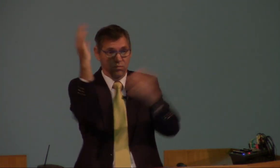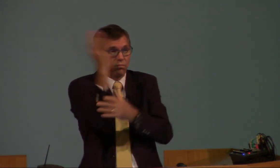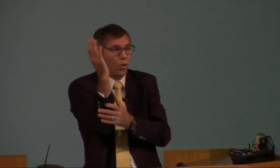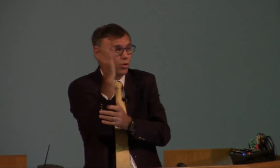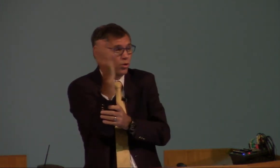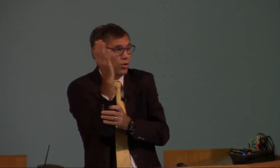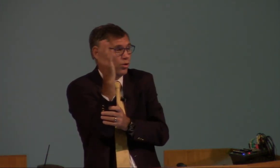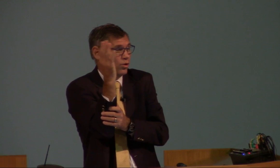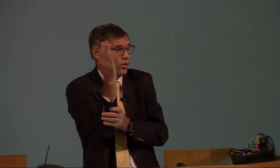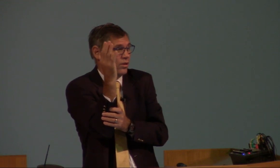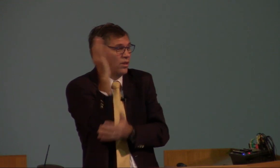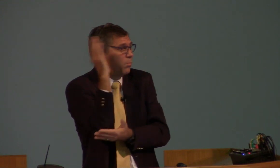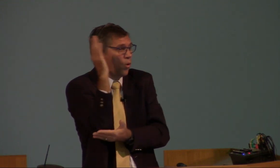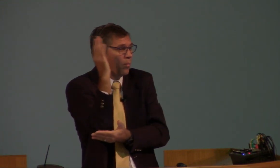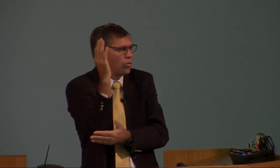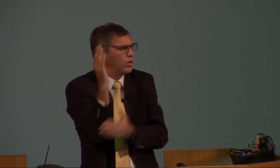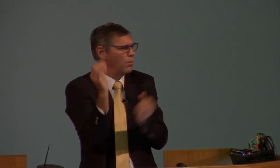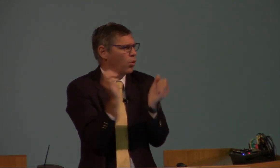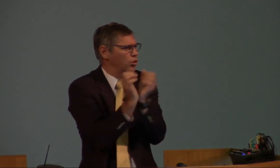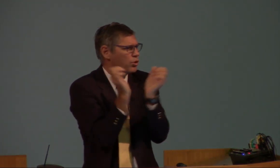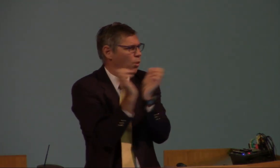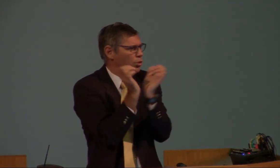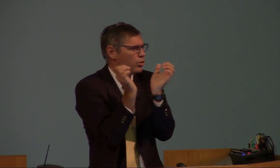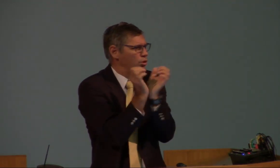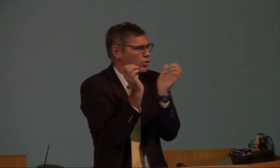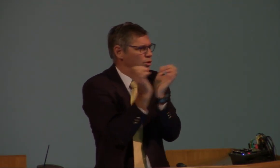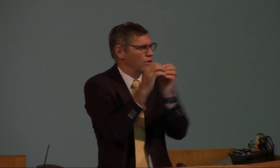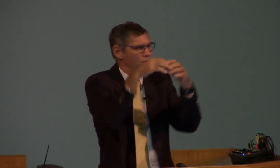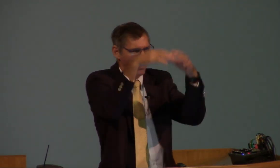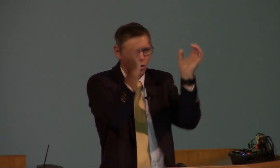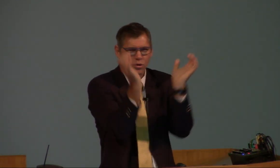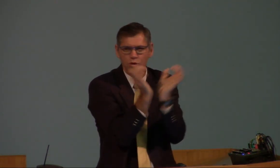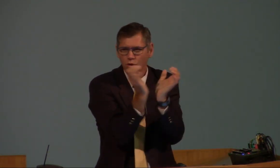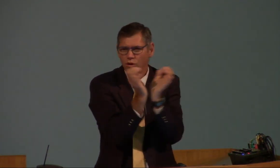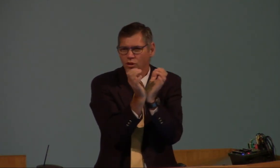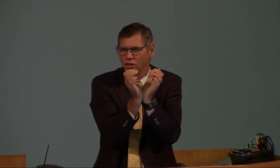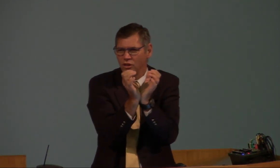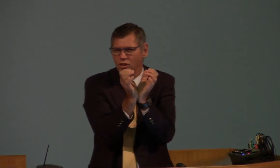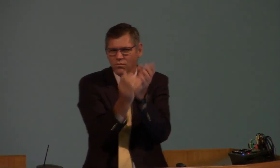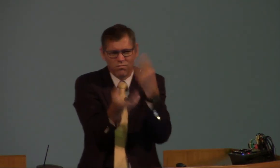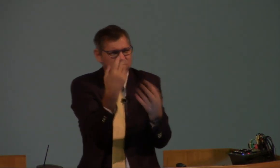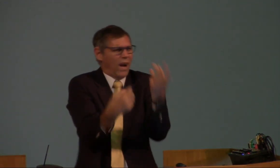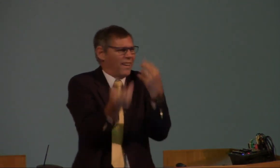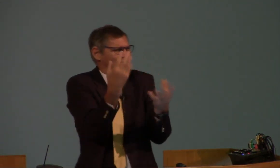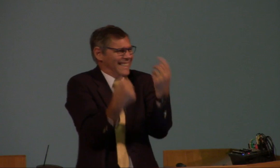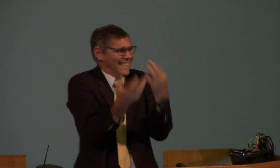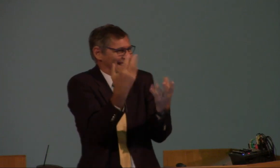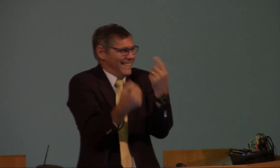Bos. Die boom nie, hoe's 'n bos? Bos. Brand.